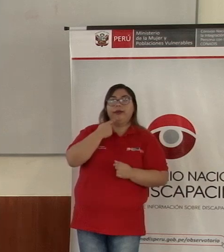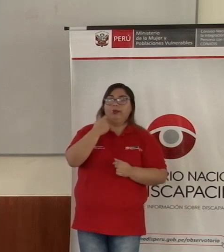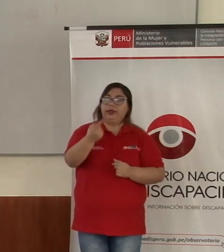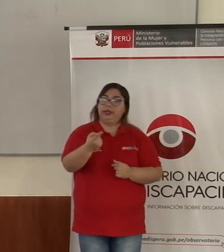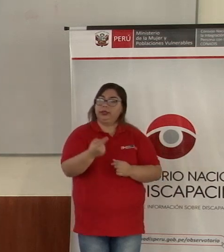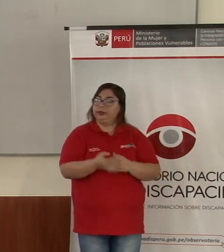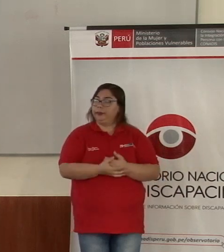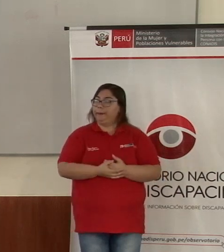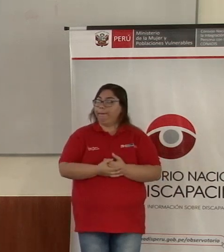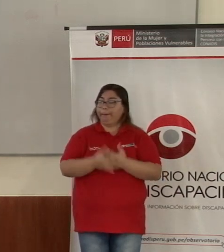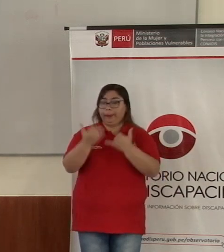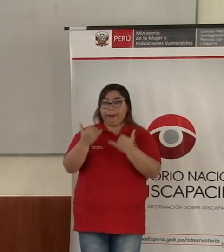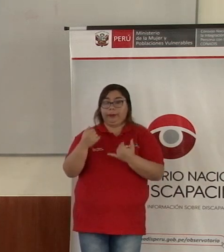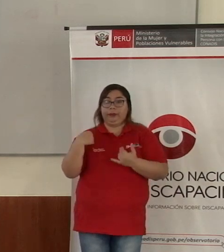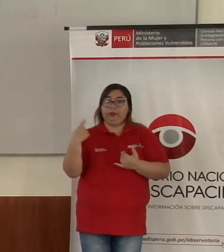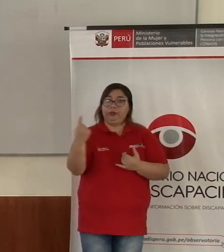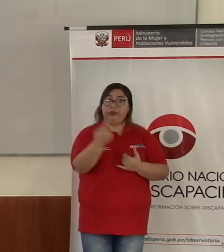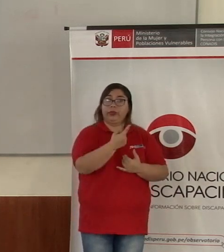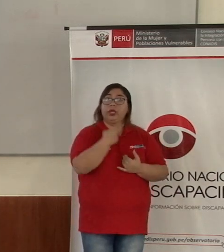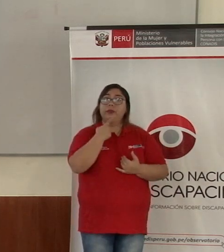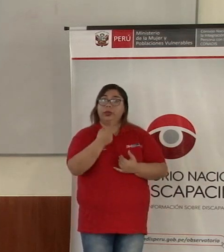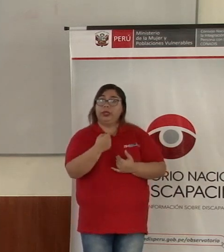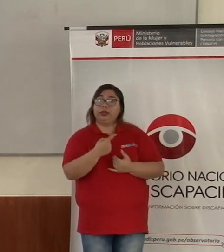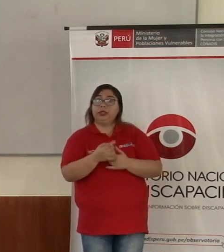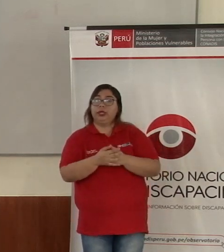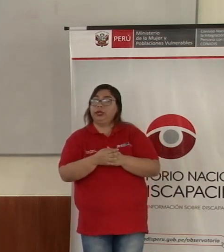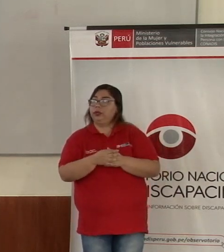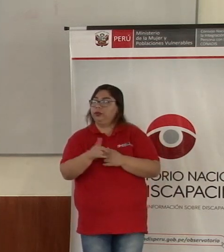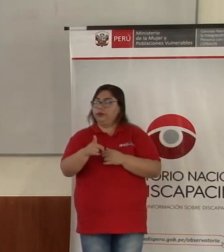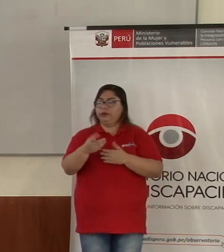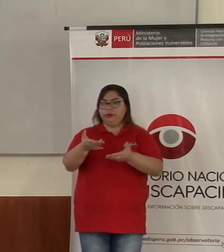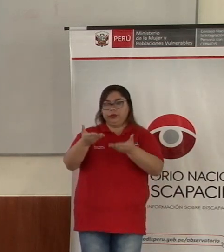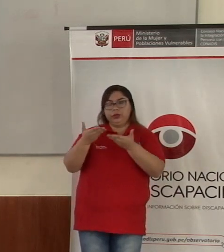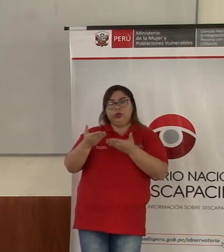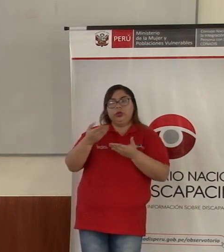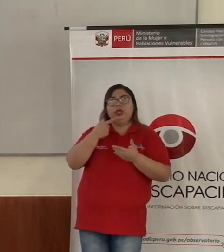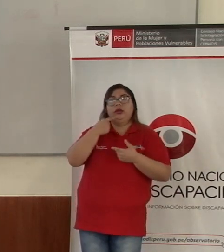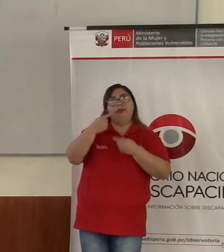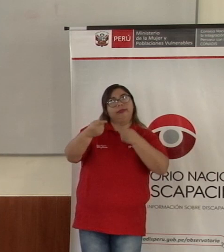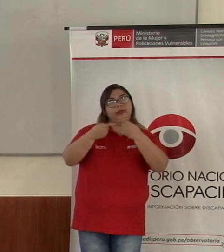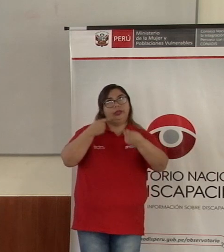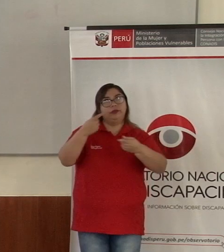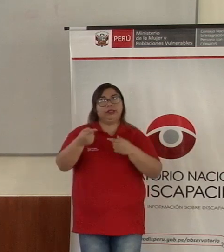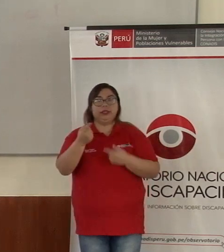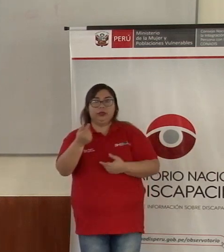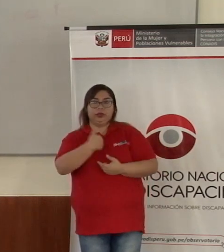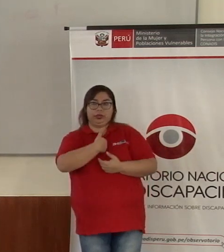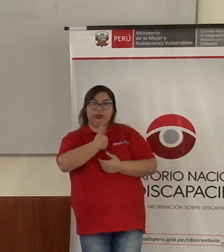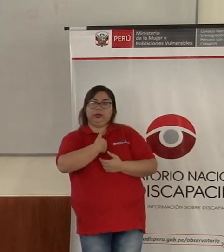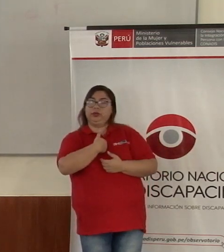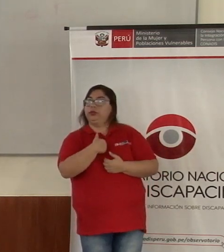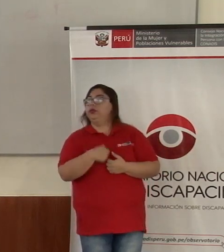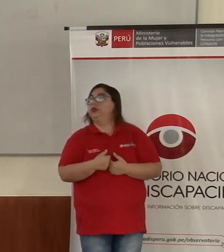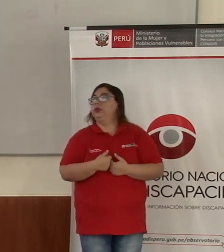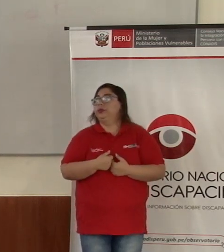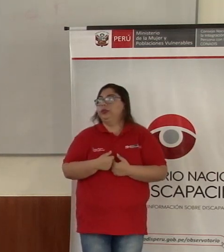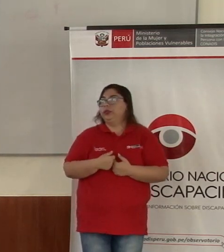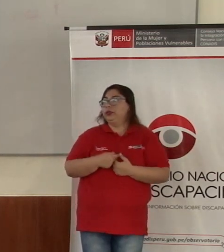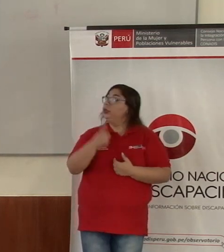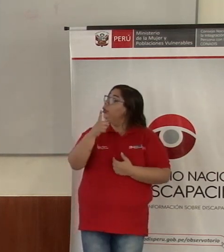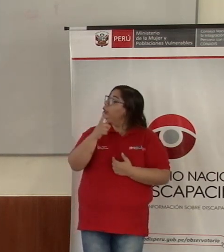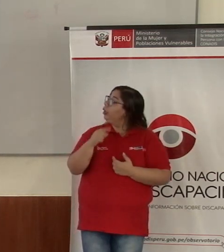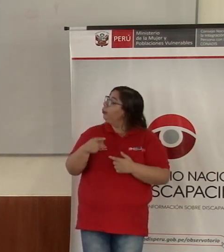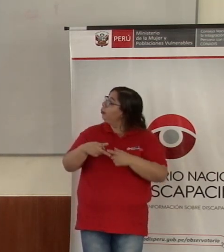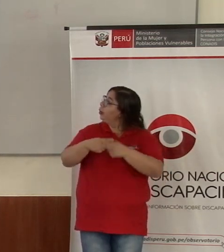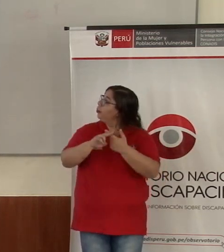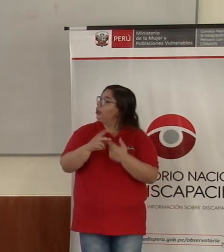decisiones, estas deben ser tomadas en cuenta, puesto que ello es una manifestación de su autodeterminación y en primera